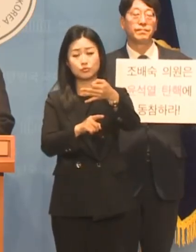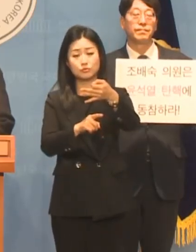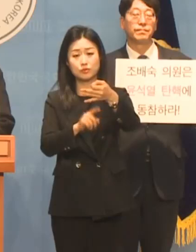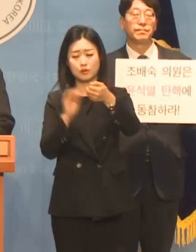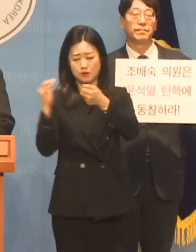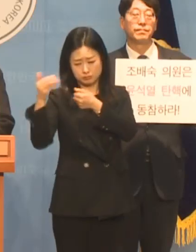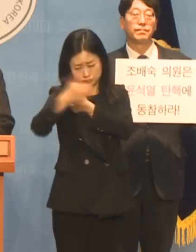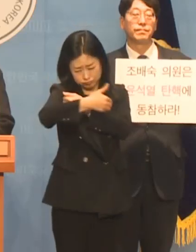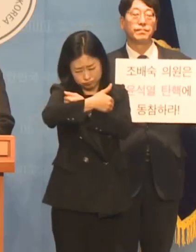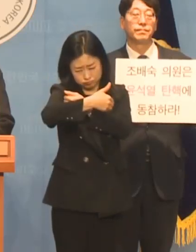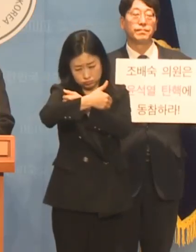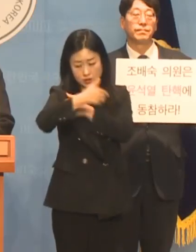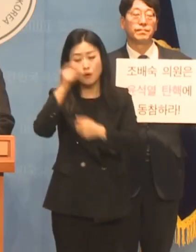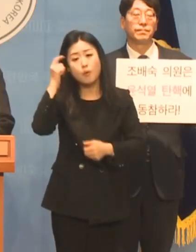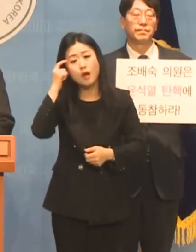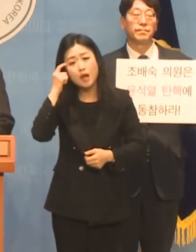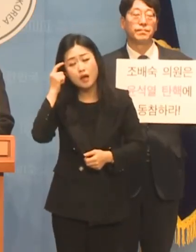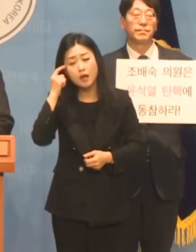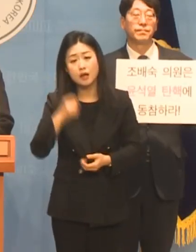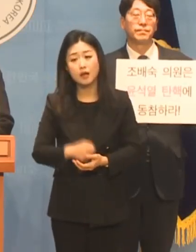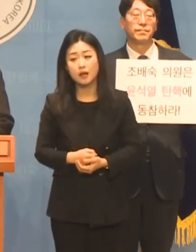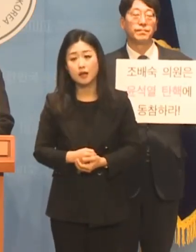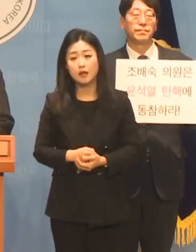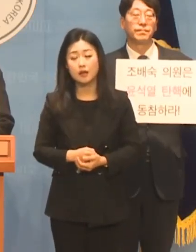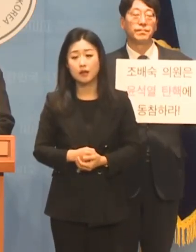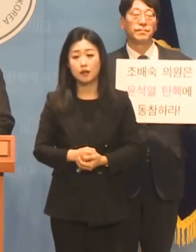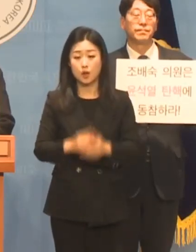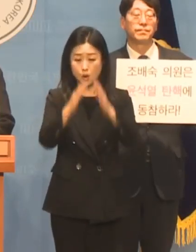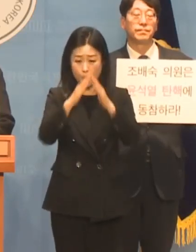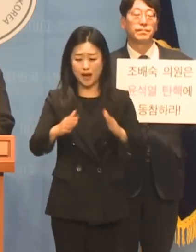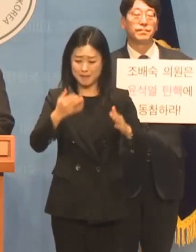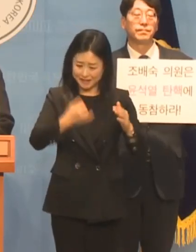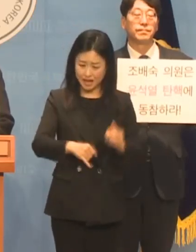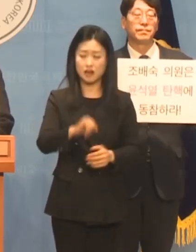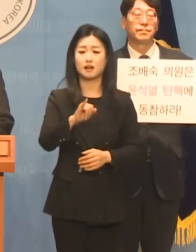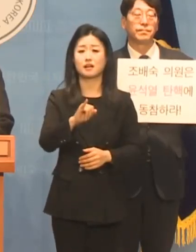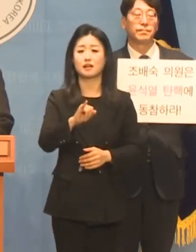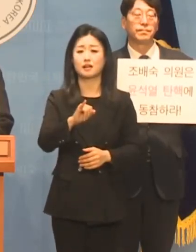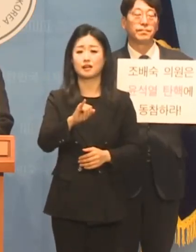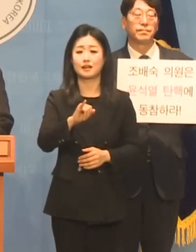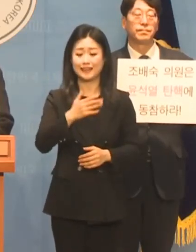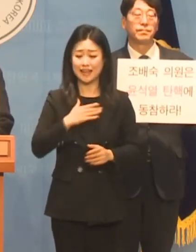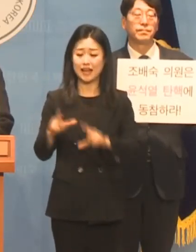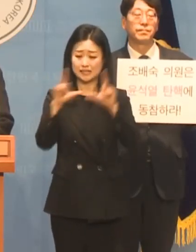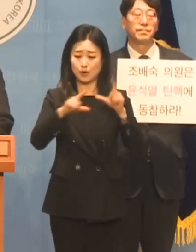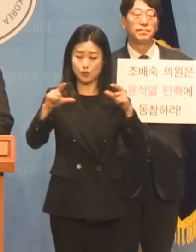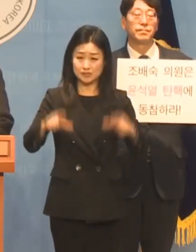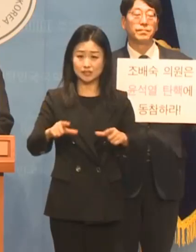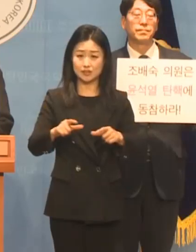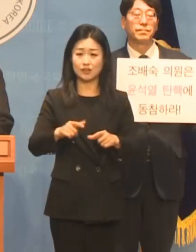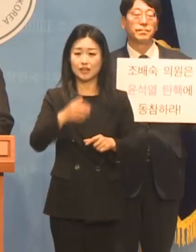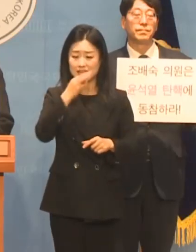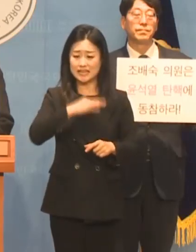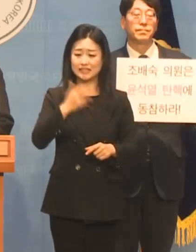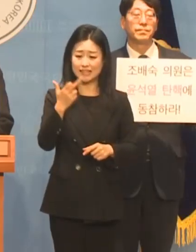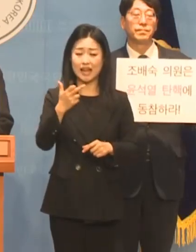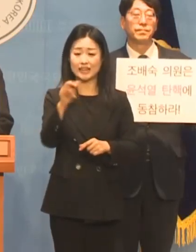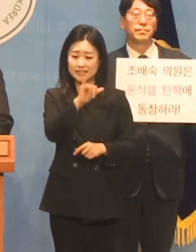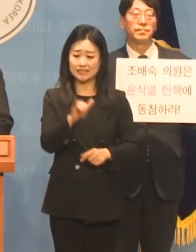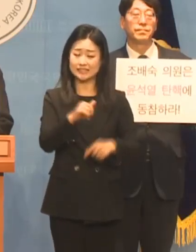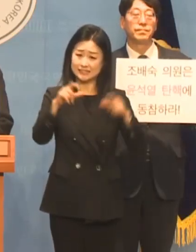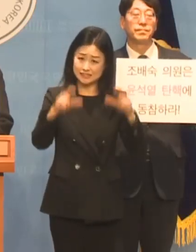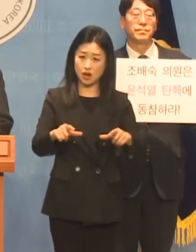싸고 돌기만 합니다. 그 중에서도 호남의 딸이라고 하는 제가 살고 있는 익산 늘 지역에서